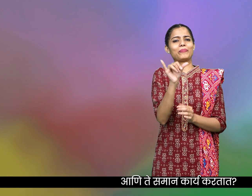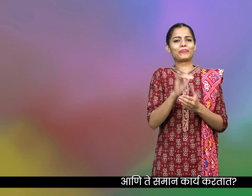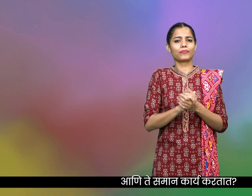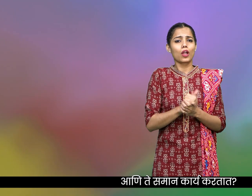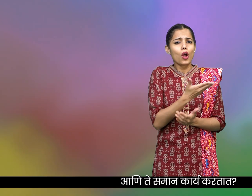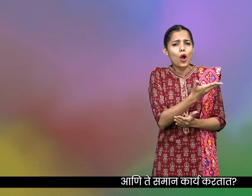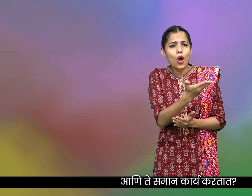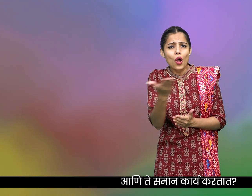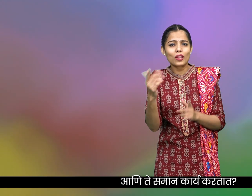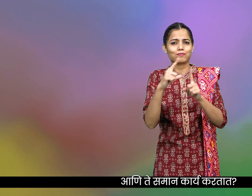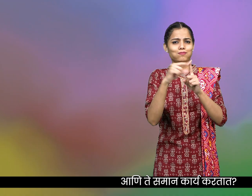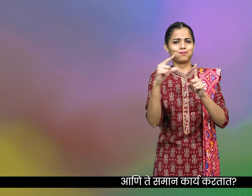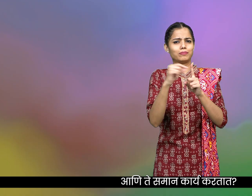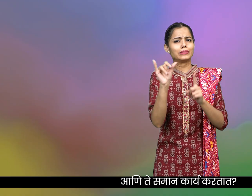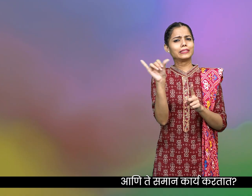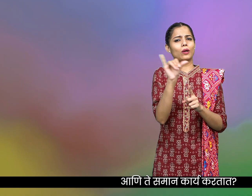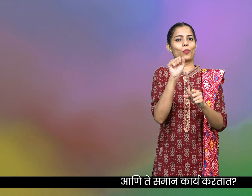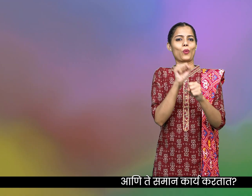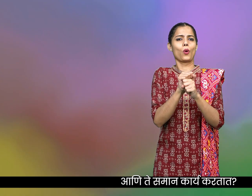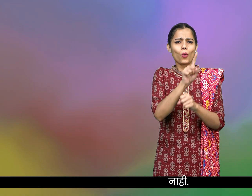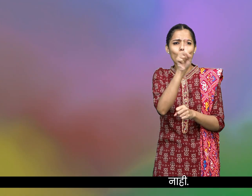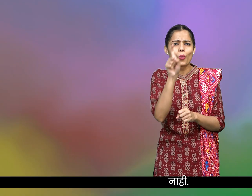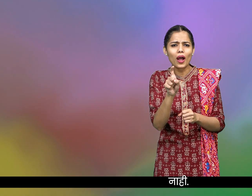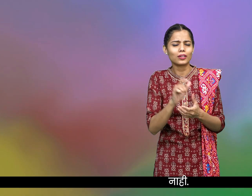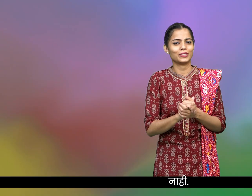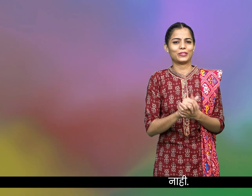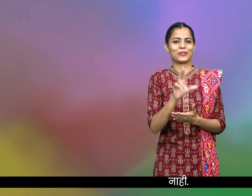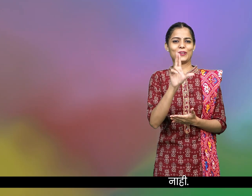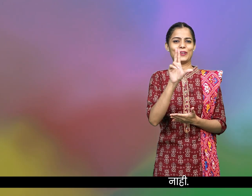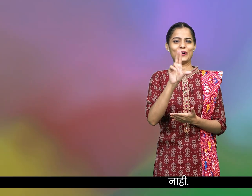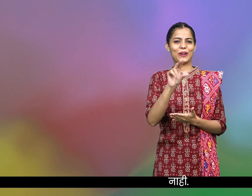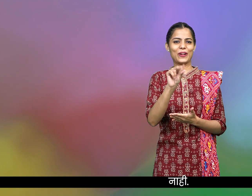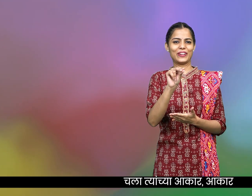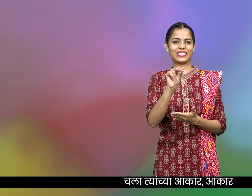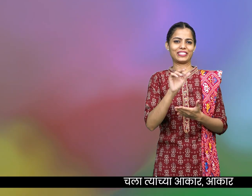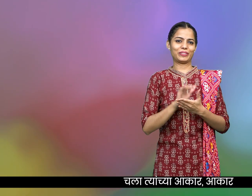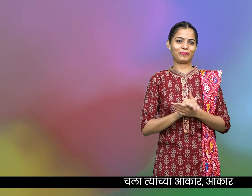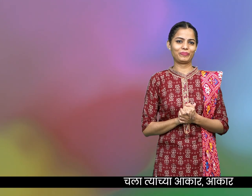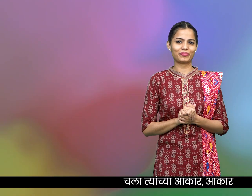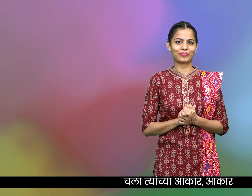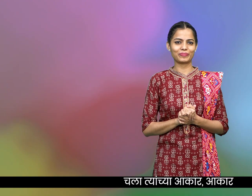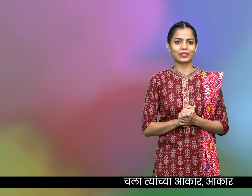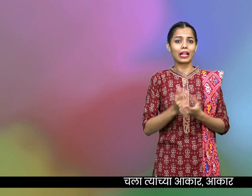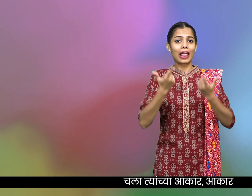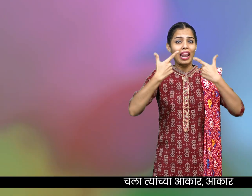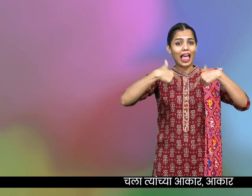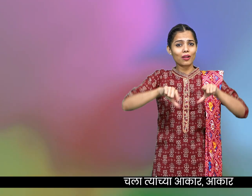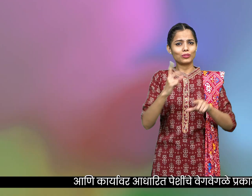आणि ते समान कार्य करतात. नाही. चला त्यांचा आकार आणि